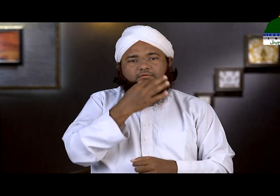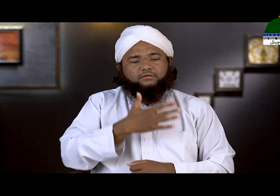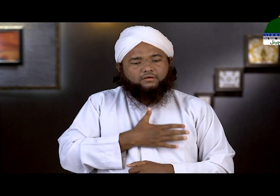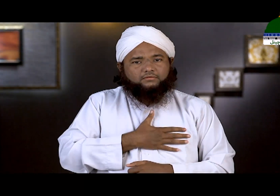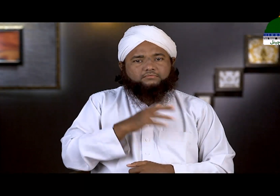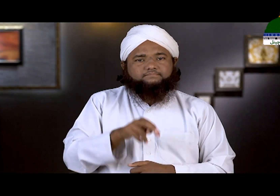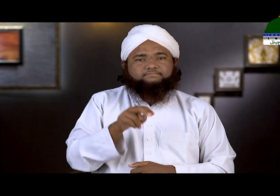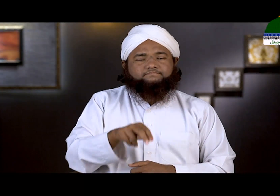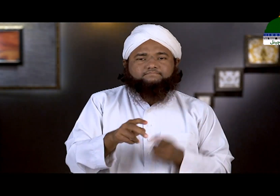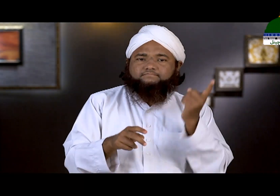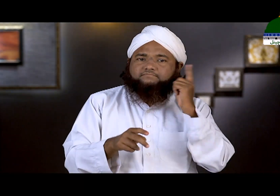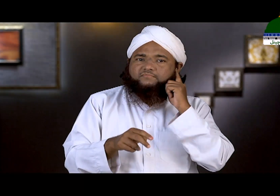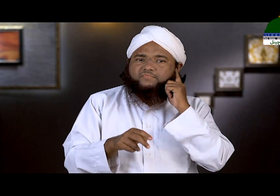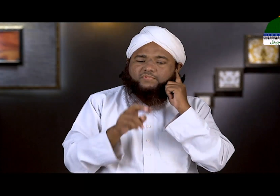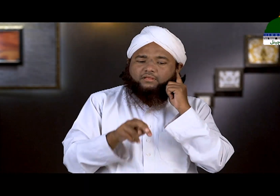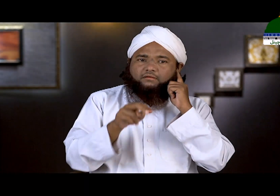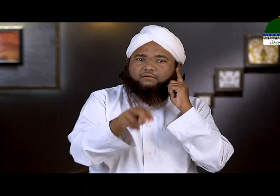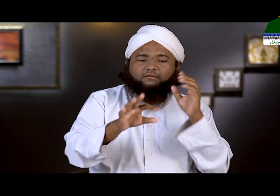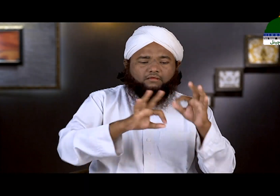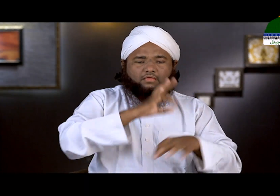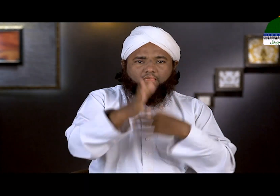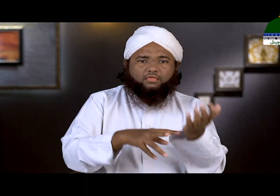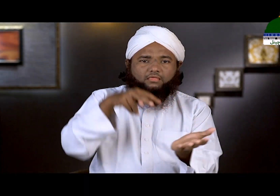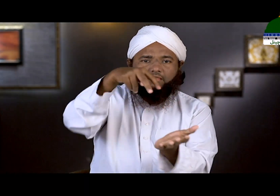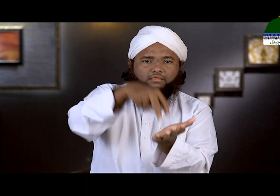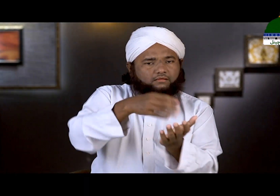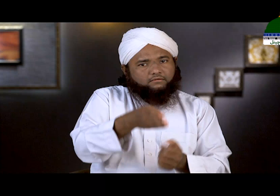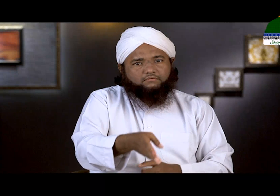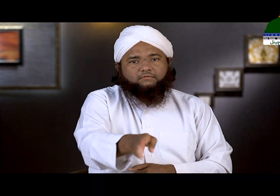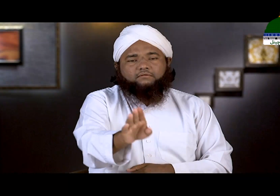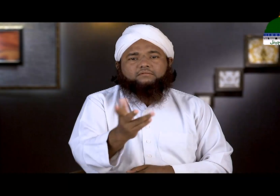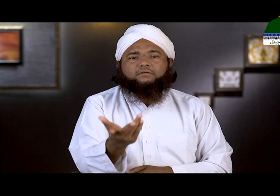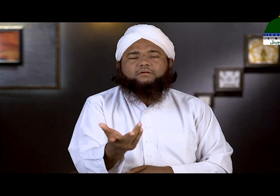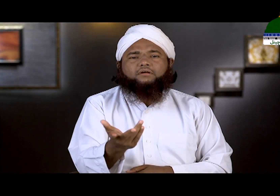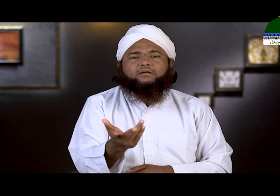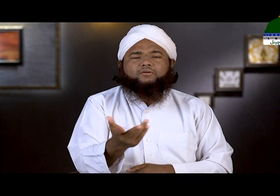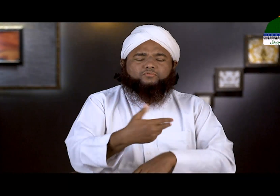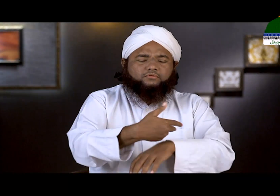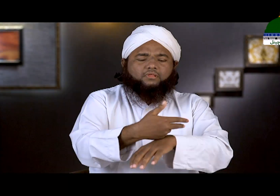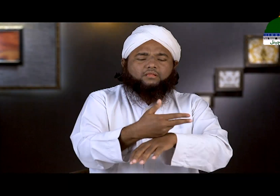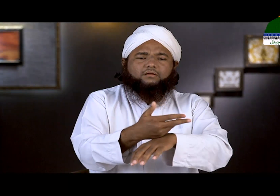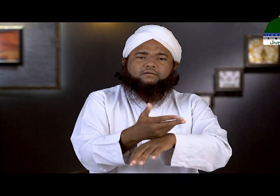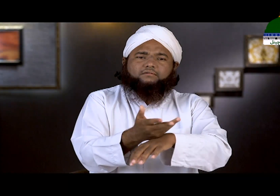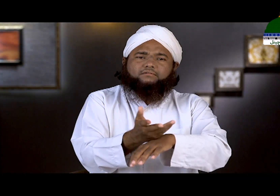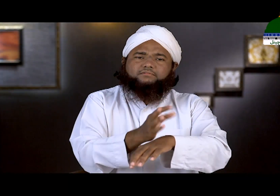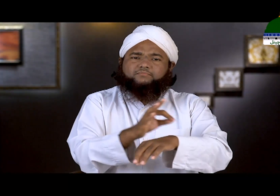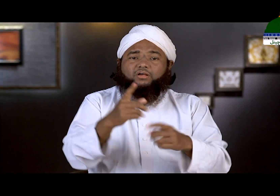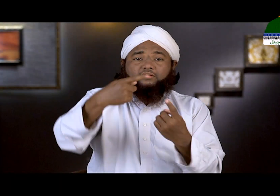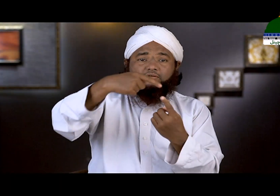مگر عبداللہ شاہ رحمت اللہ علیہ حکم سنتے ہی بھڑکتی ہوئی آگ میں جا کھڑے ہو گئے۔ کچھ دیر کے بعد سید عالم شاہ رحمت اللہ